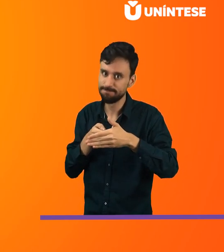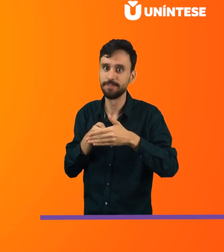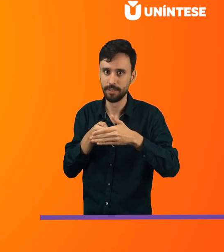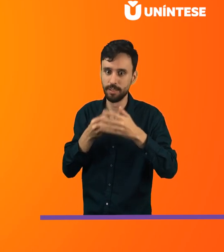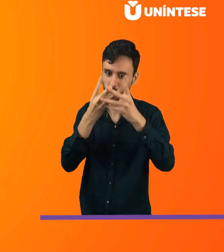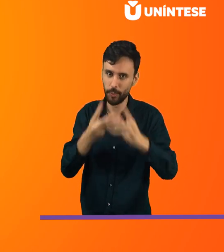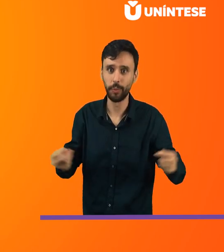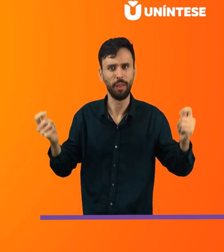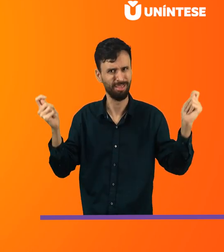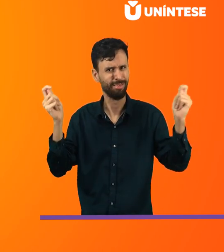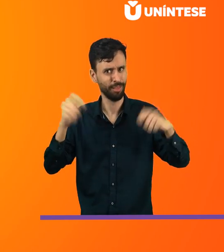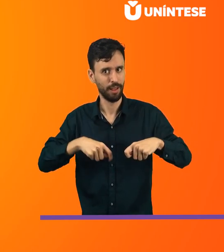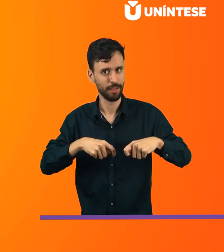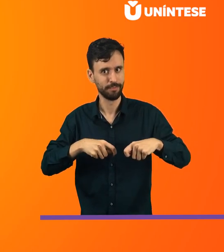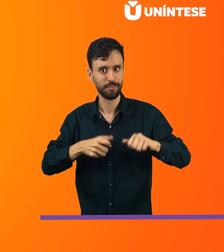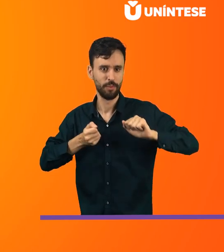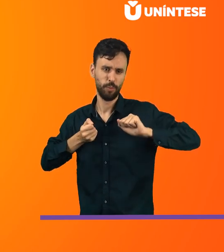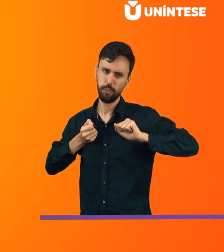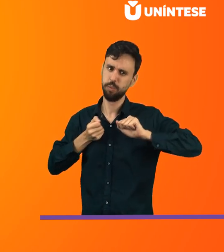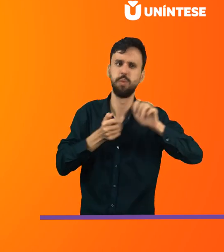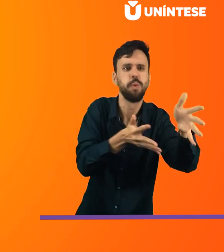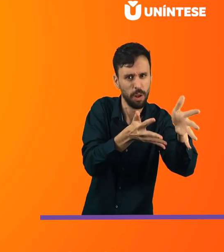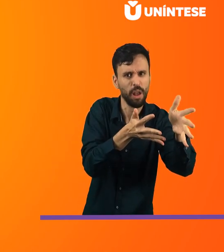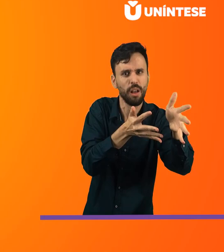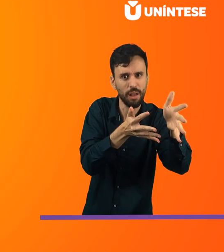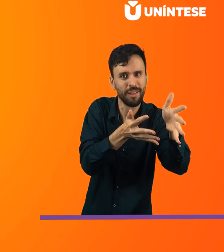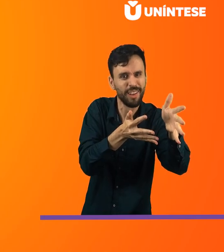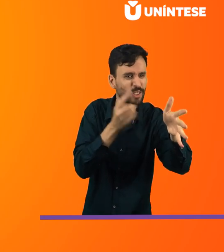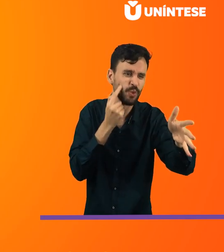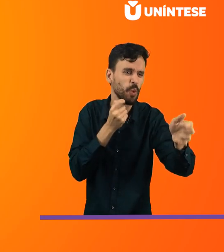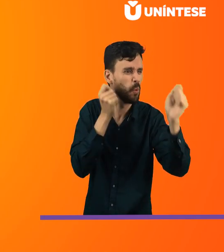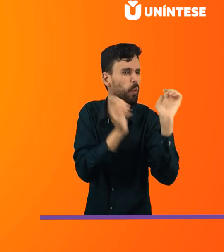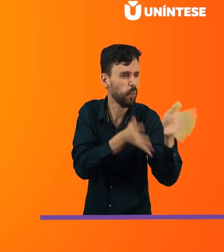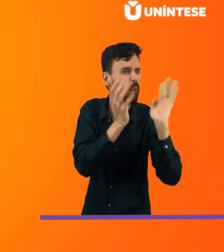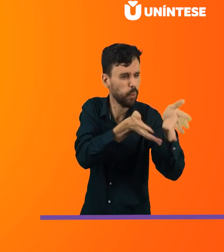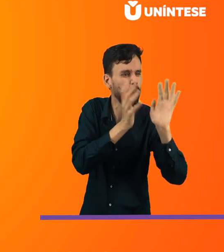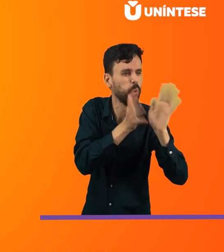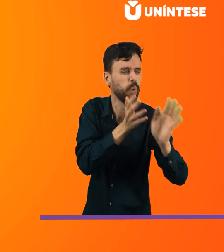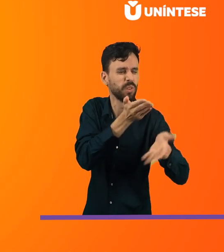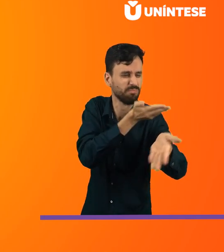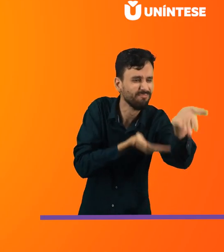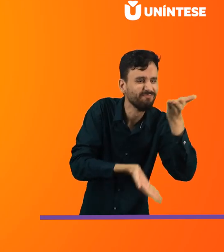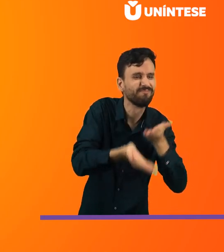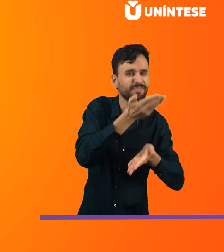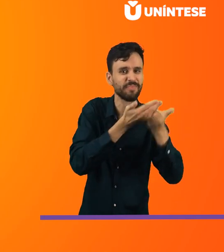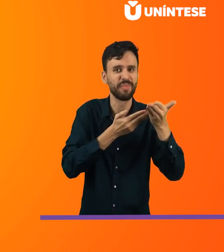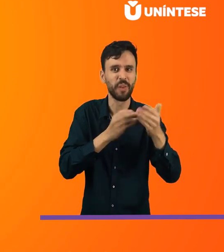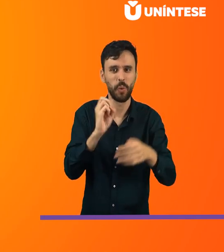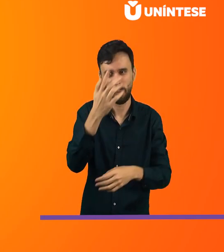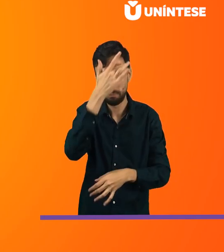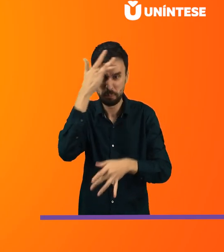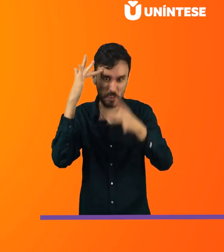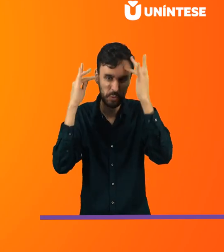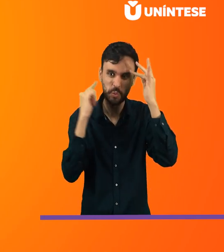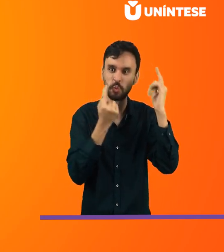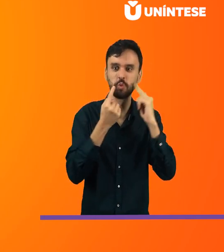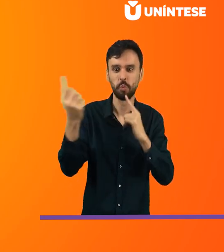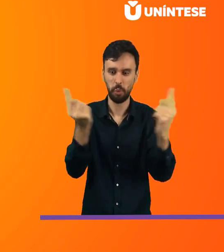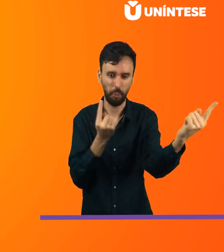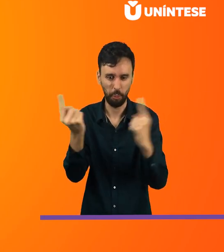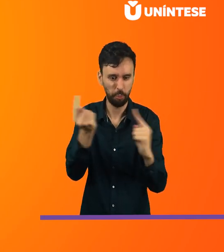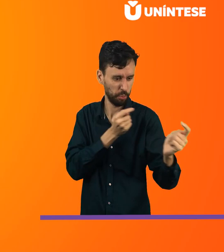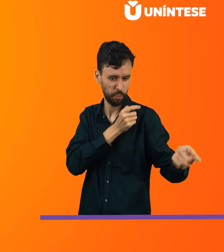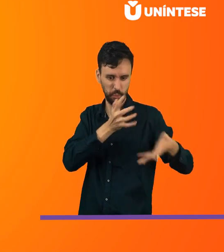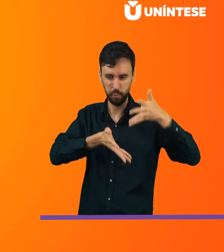porque um dia você vai conseguir sinalizar cada vez mais com aquele surdo que você conhece, ou então pessoas surdas novas